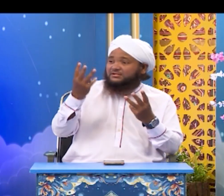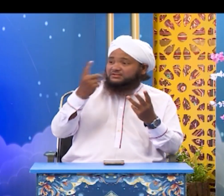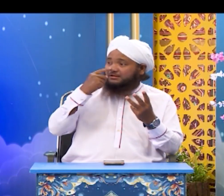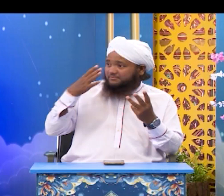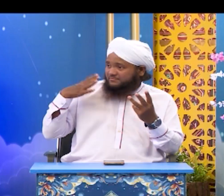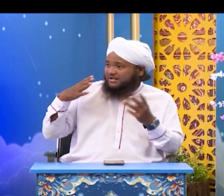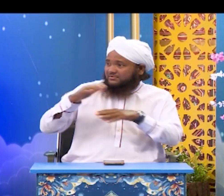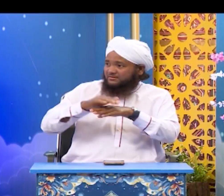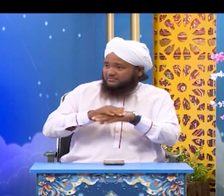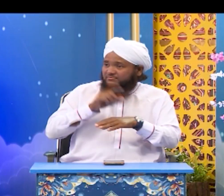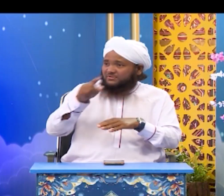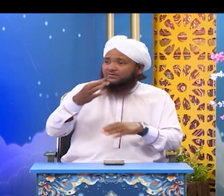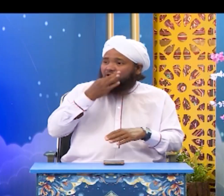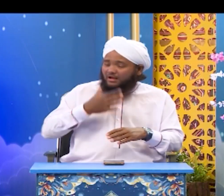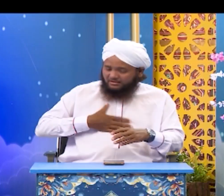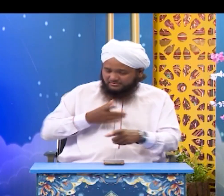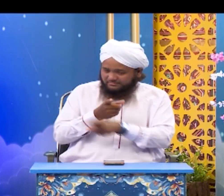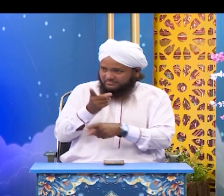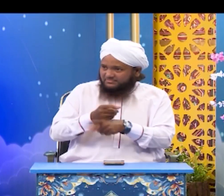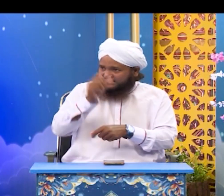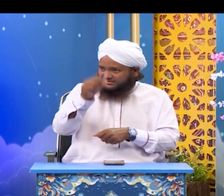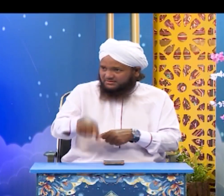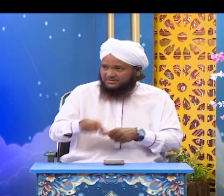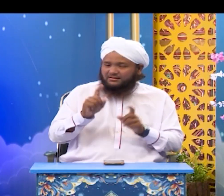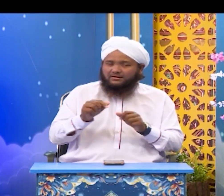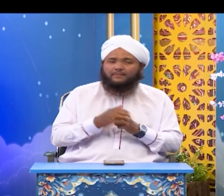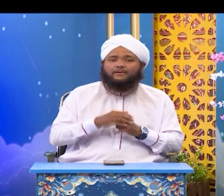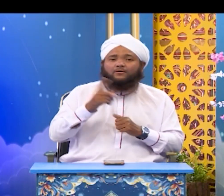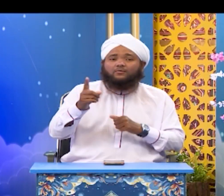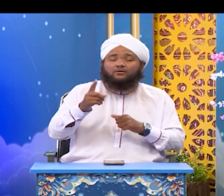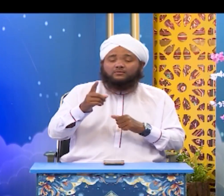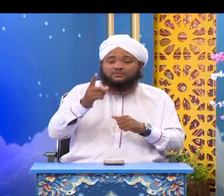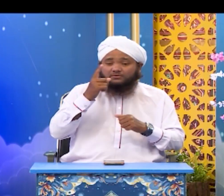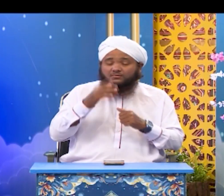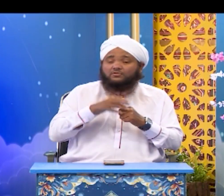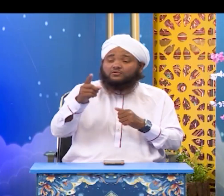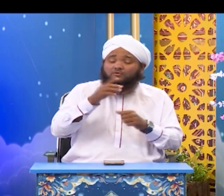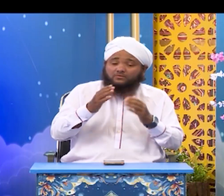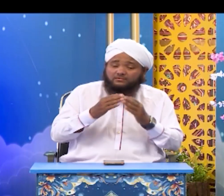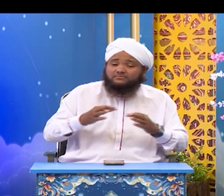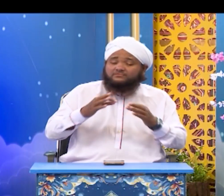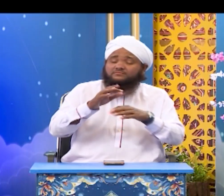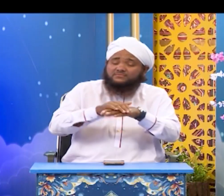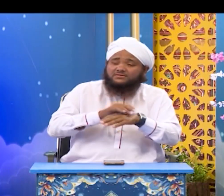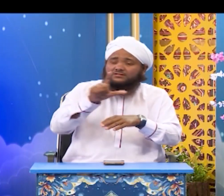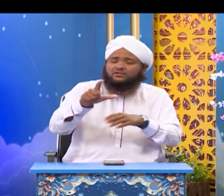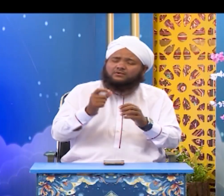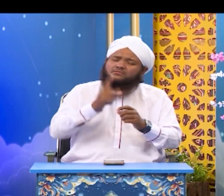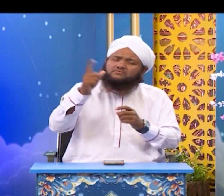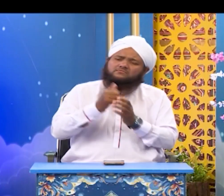کرے کہ ان کو ادب سکھائے اور ان سے مہربانی کا برتاؤ کرے یہاں تک کہ اللہ پاک انہیں بے نیاز کر دے، مثلا